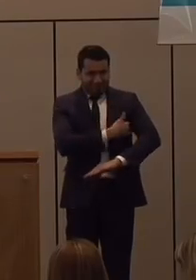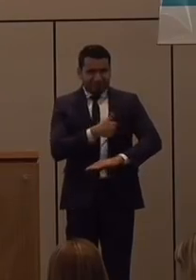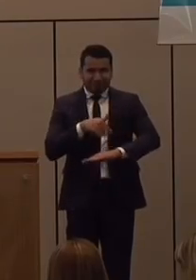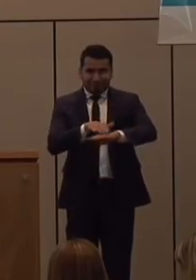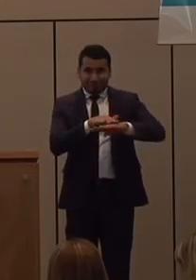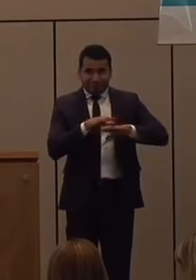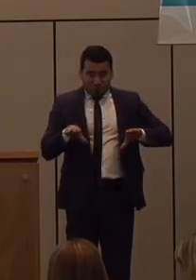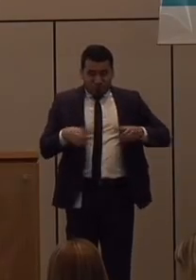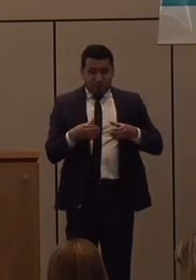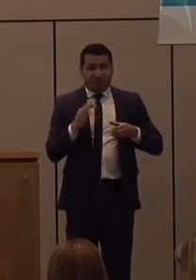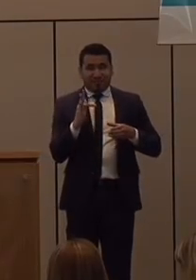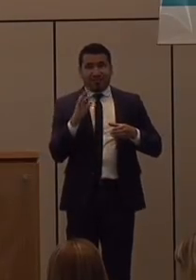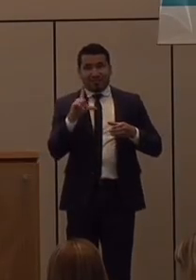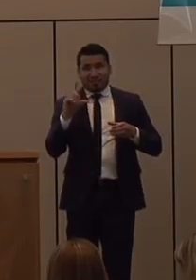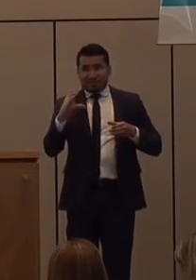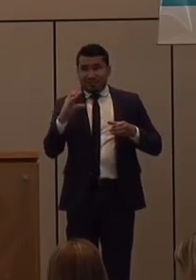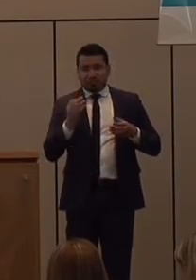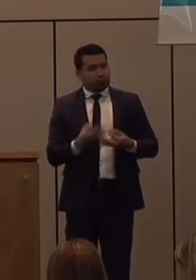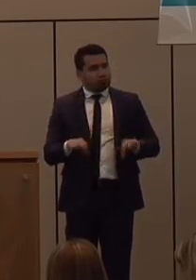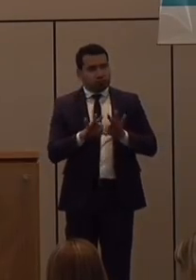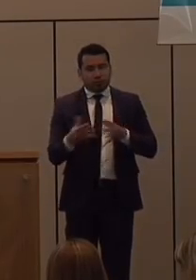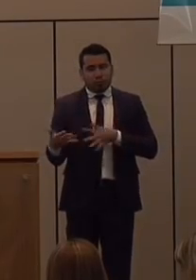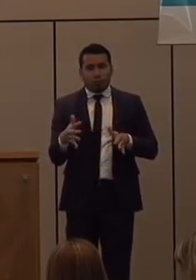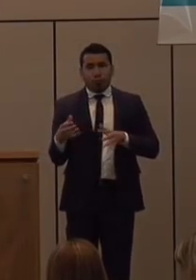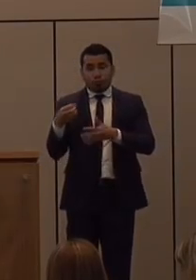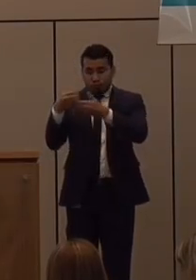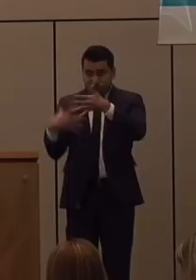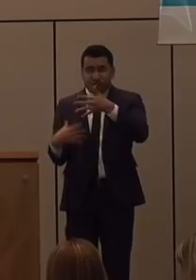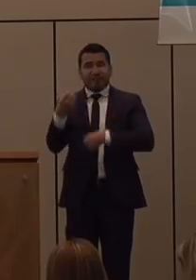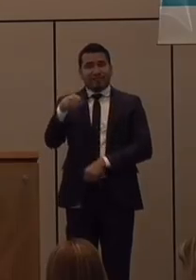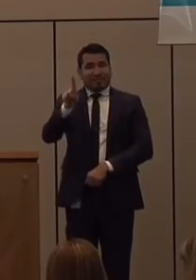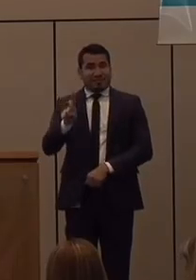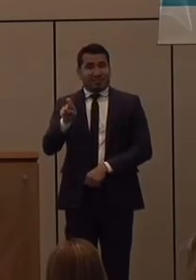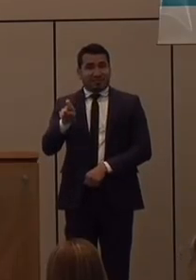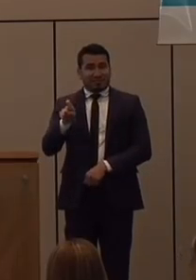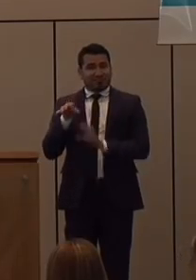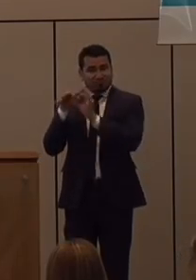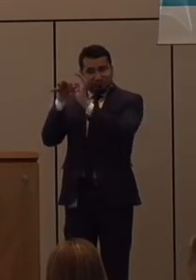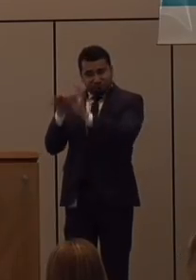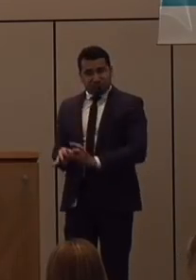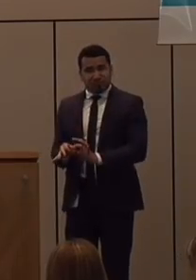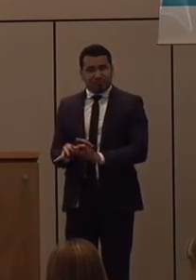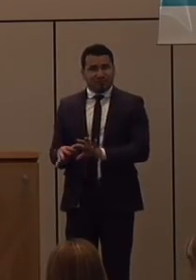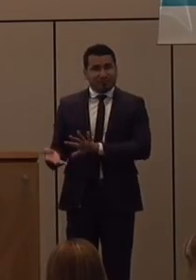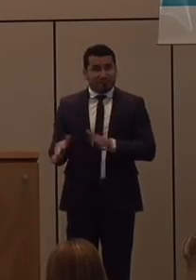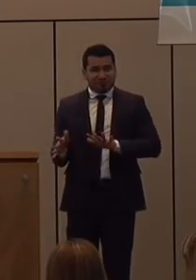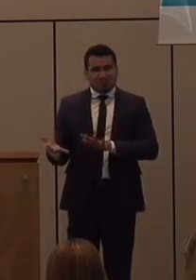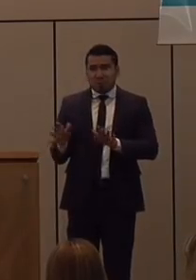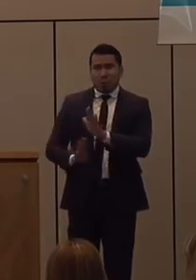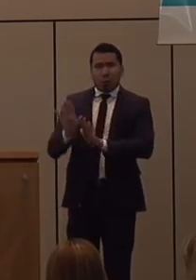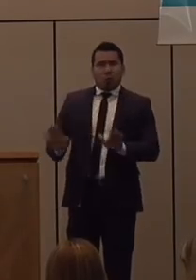es muy importantes tenemos 16 idea y yo quisiera resaltar cómo ha crecido a nuestros socios con teles el